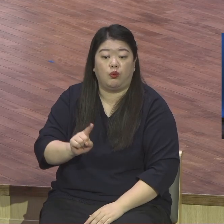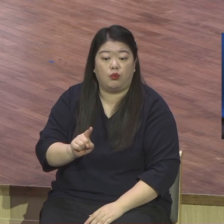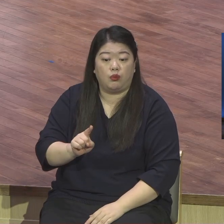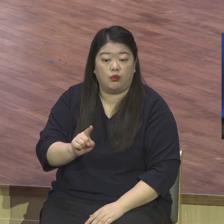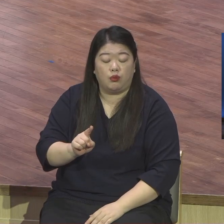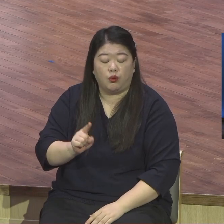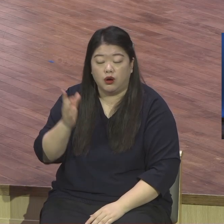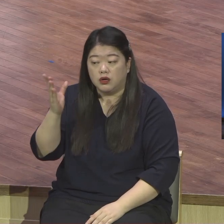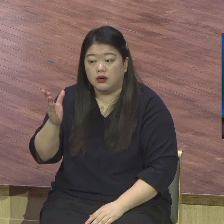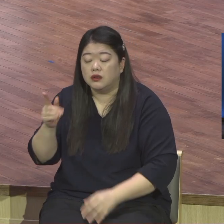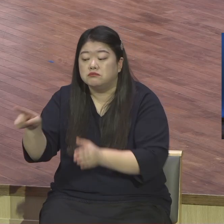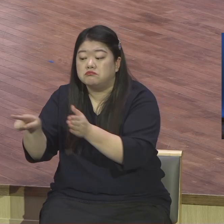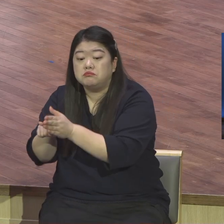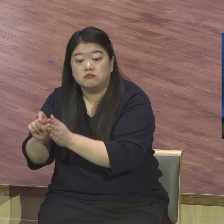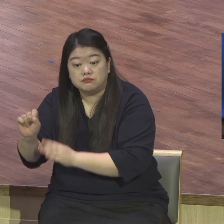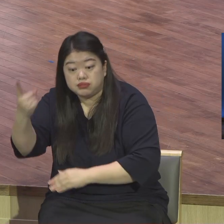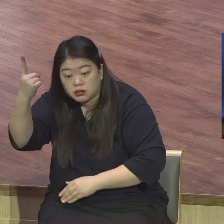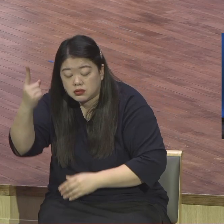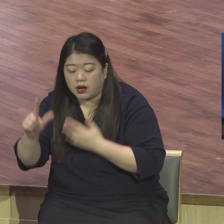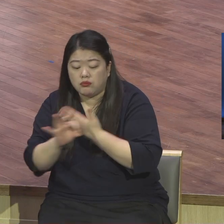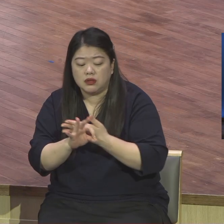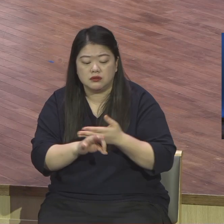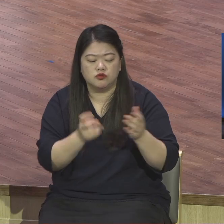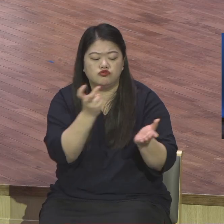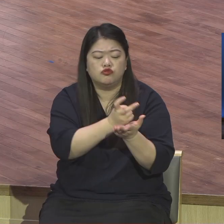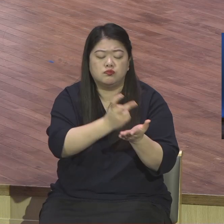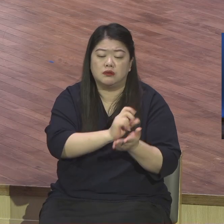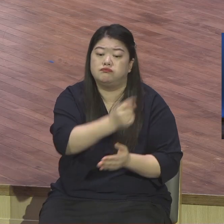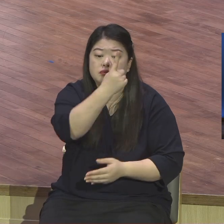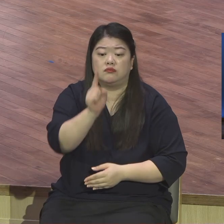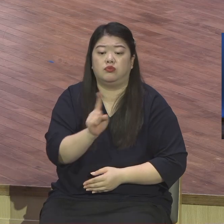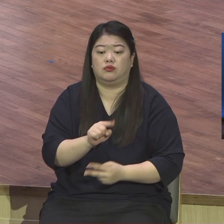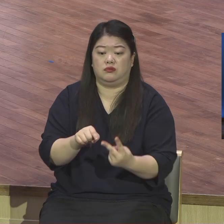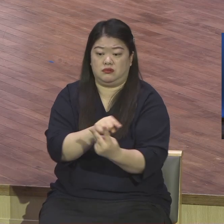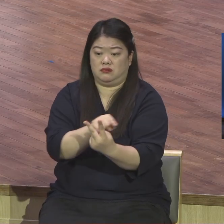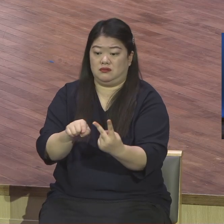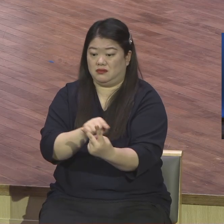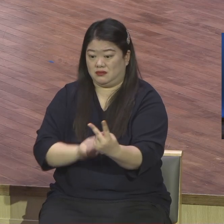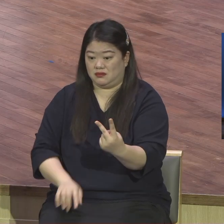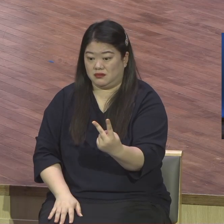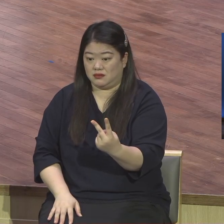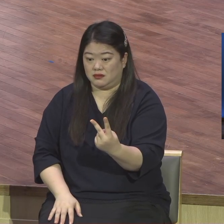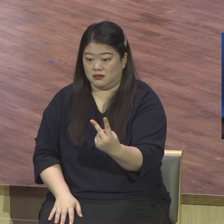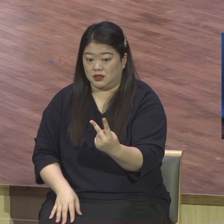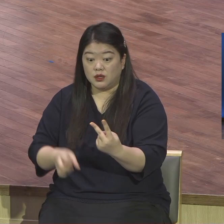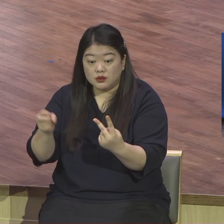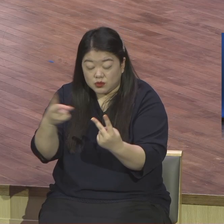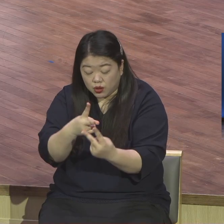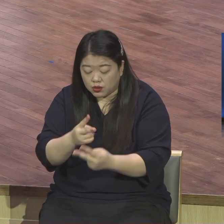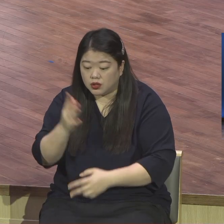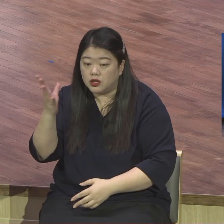이같이 어리석으냐. 성령으로 시작하였다가 이제는 육체로 마치겠느냐.